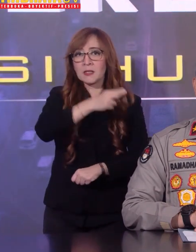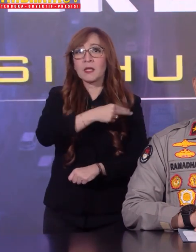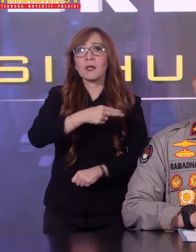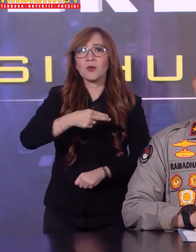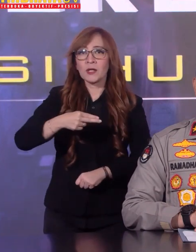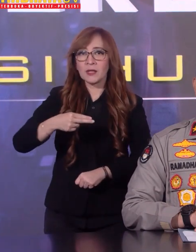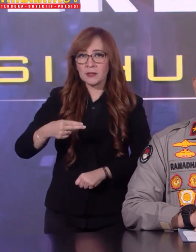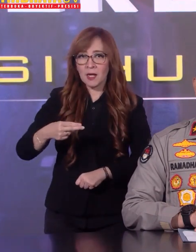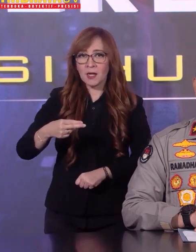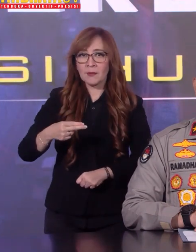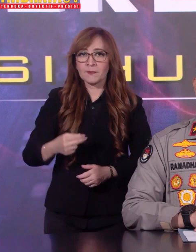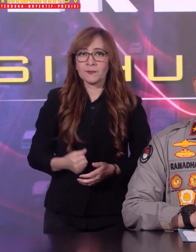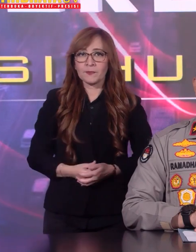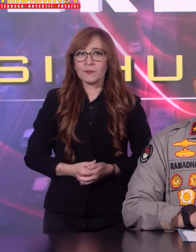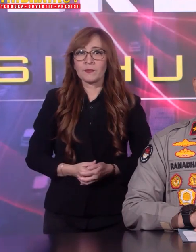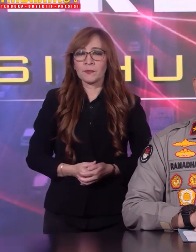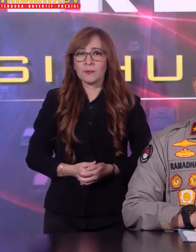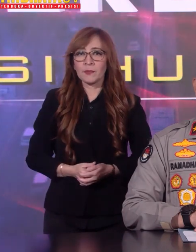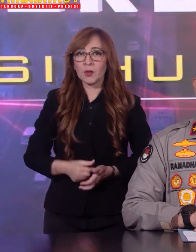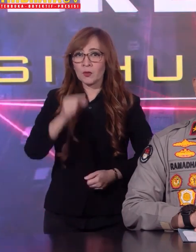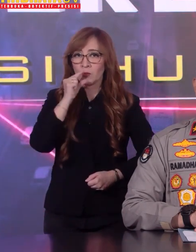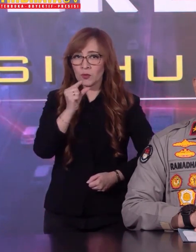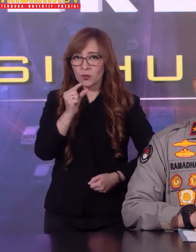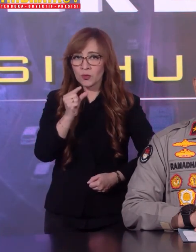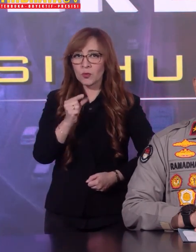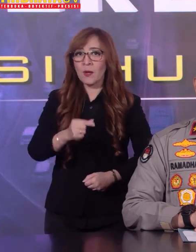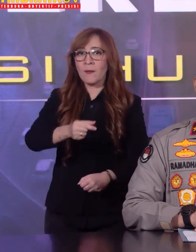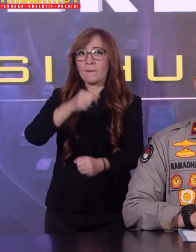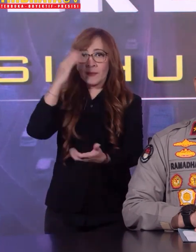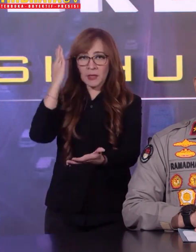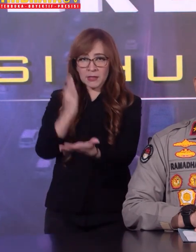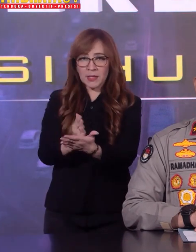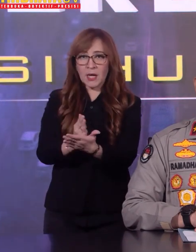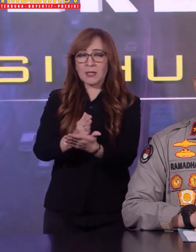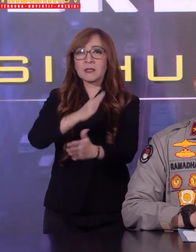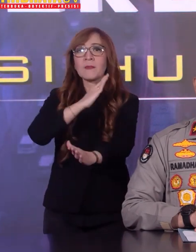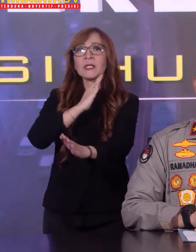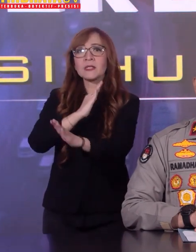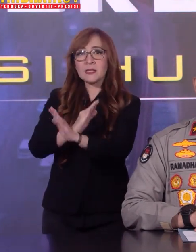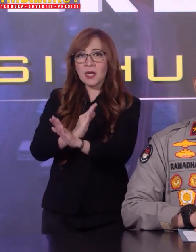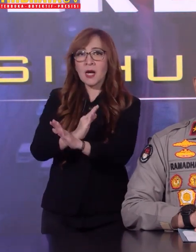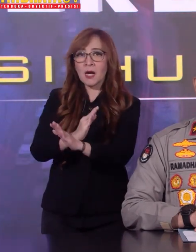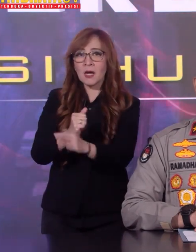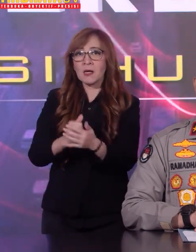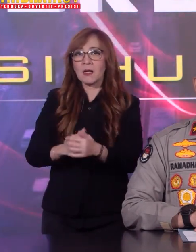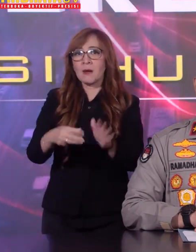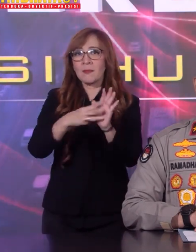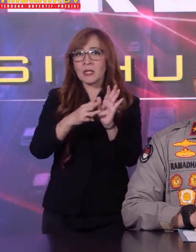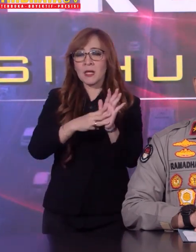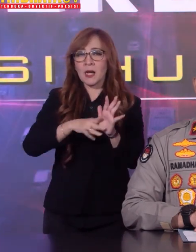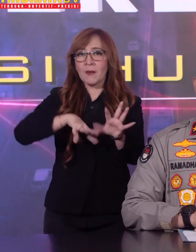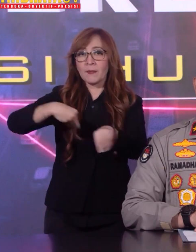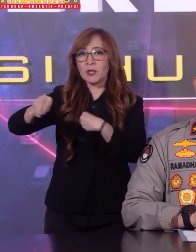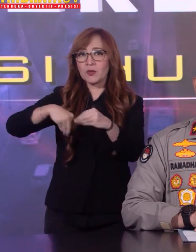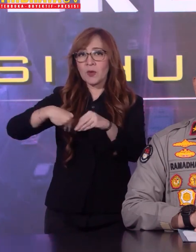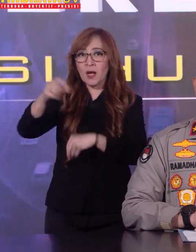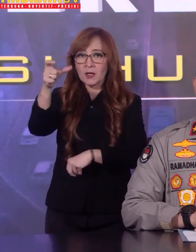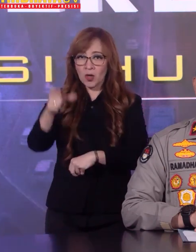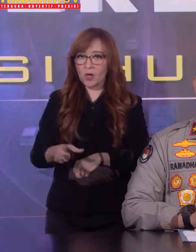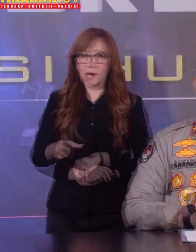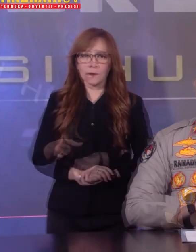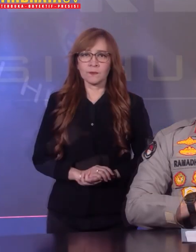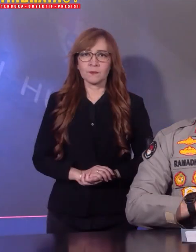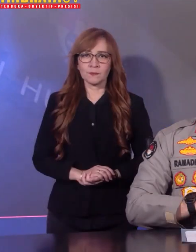liso Sigit praboo MSI untuk melakukan penindakan dan pencegahan tindak pidana perdagangan orang secara